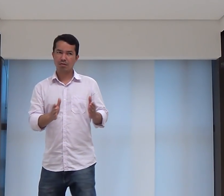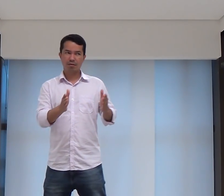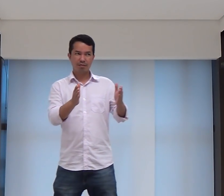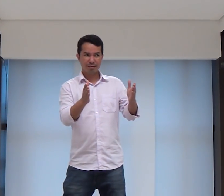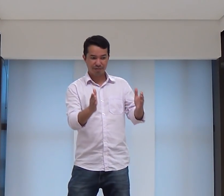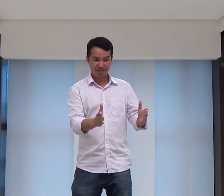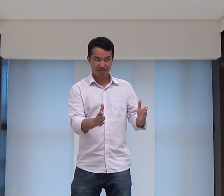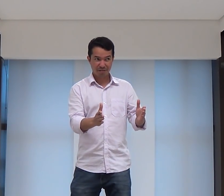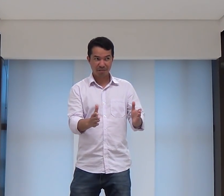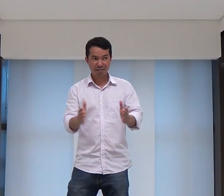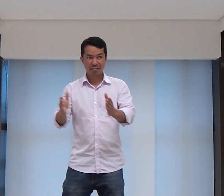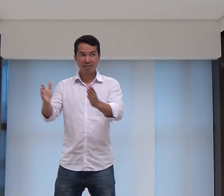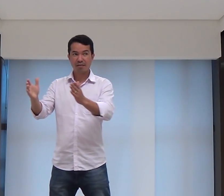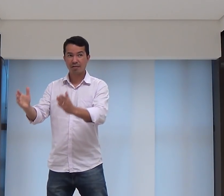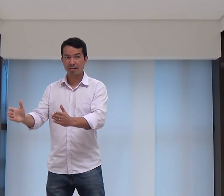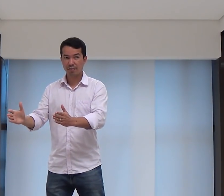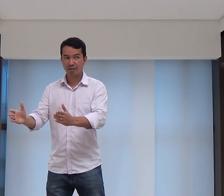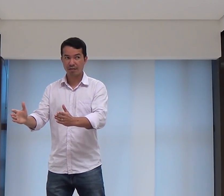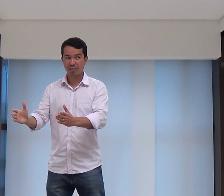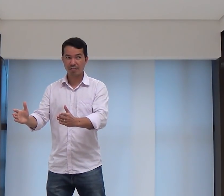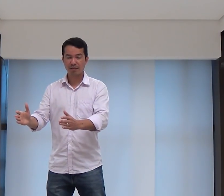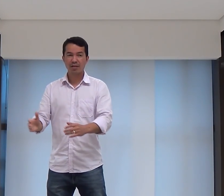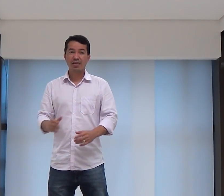pensamento, então você não é povo de Deus.